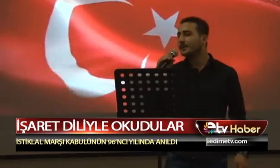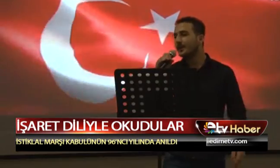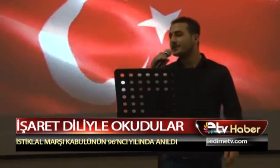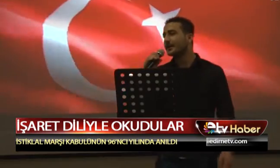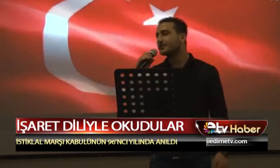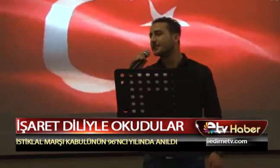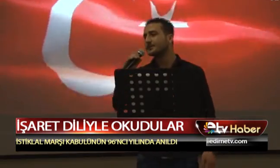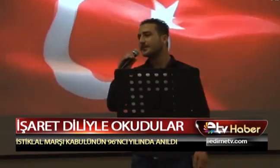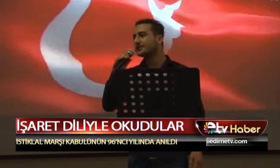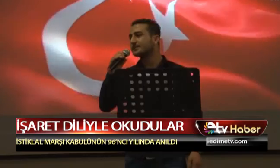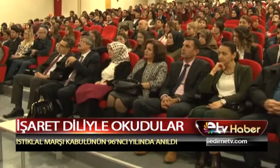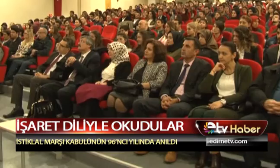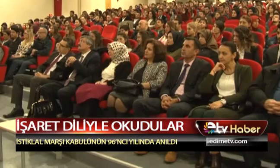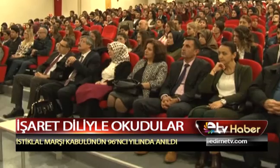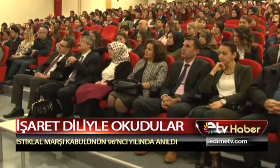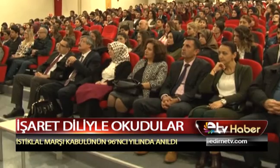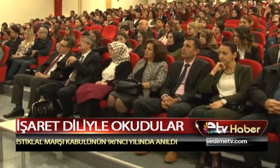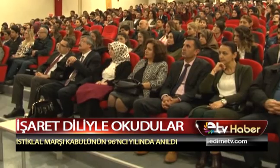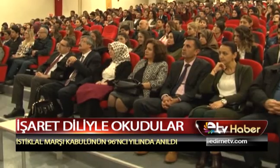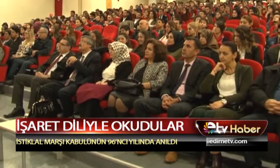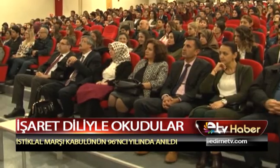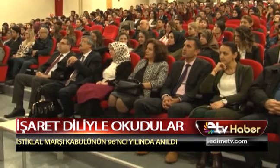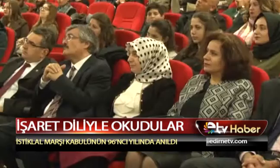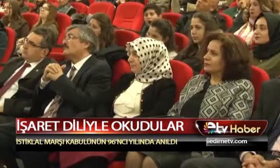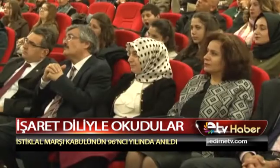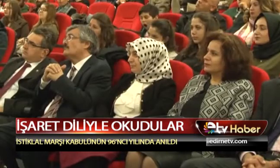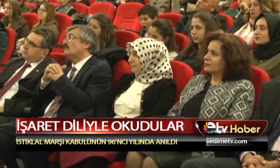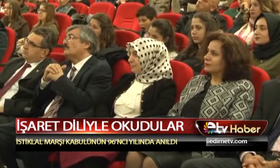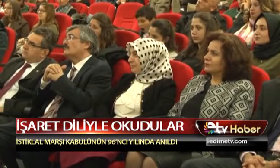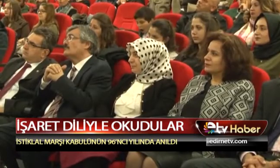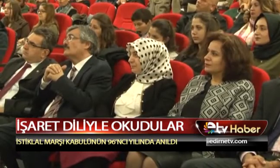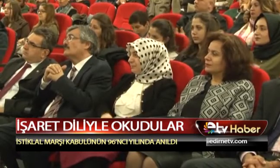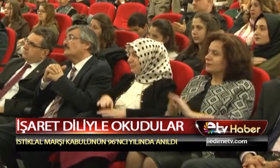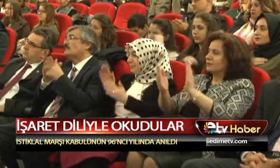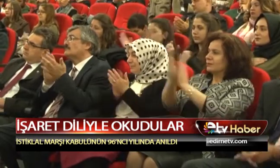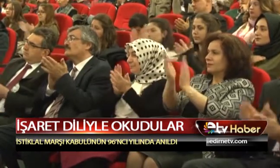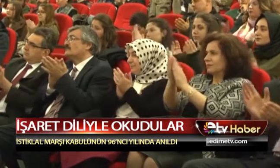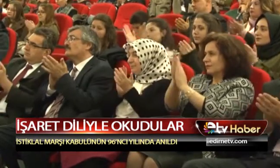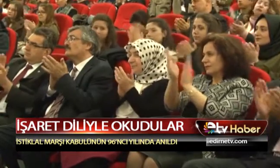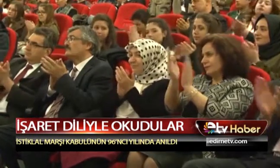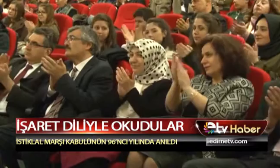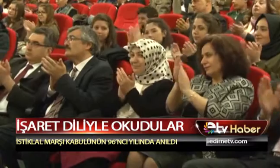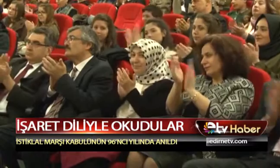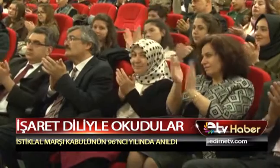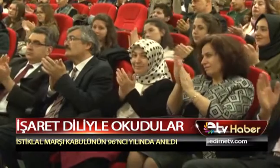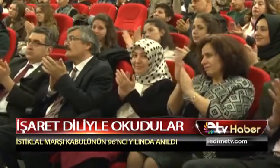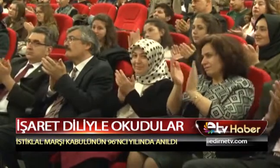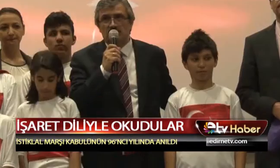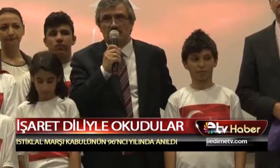İstiklal Marşı'nın kabulünün 96. yılı ve İstiklal Şairi Mehmet Akif Ersoy'u anmak amacıyla Trakya Üniversitesi Eğitim Fakültesi Mehmet